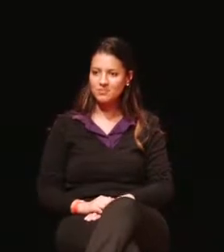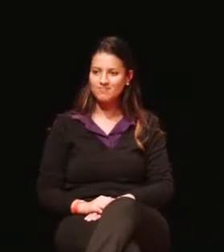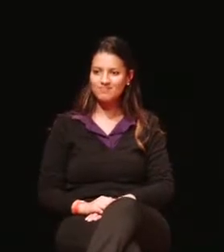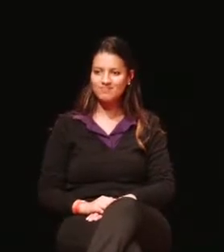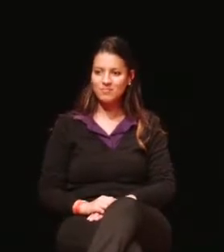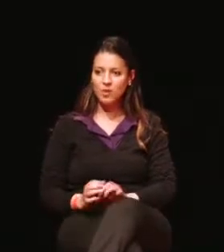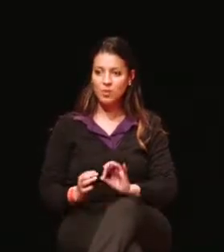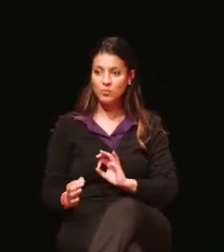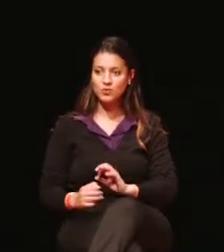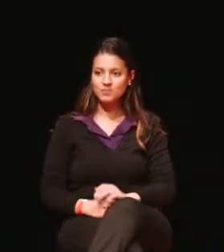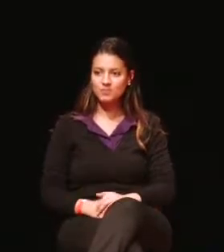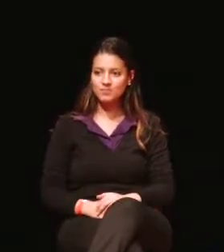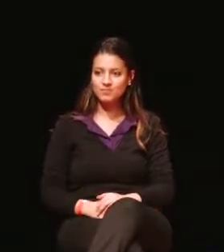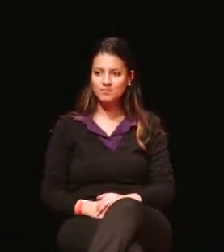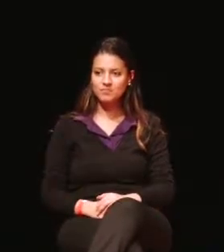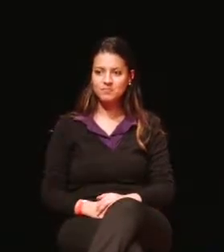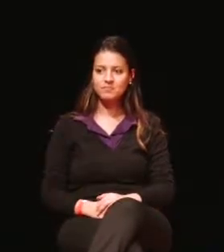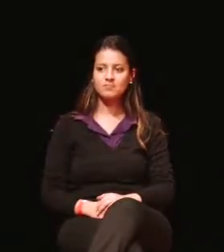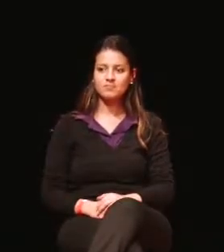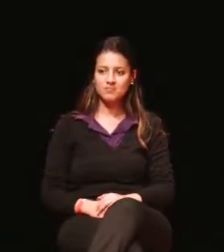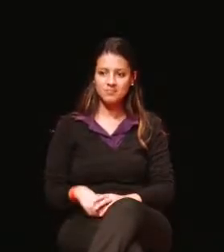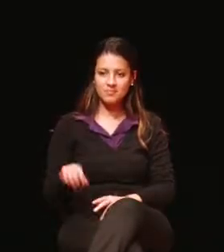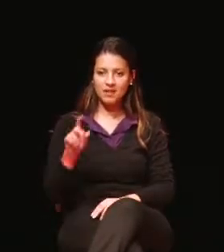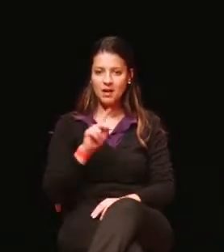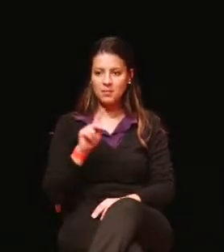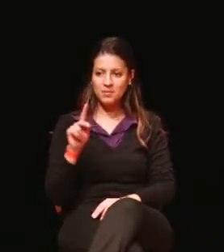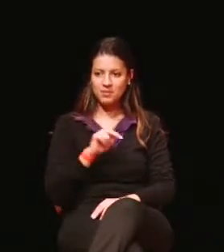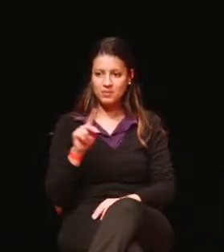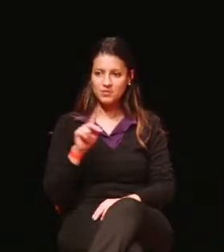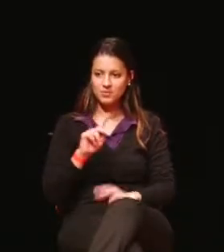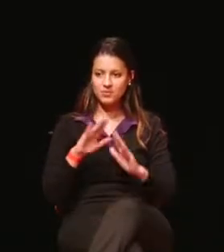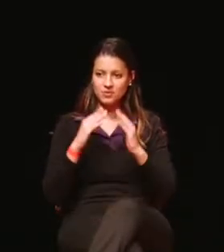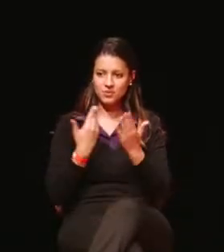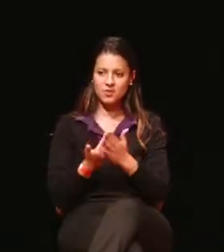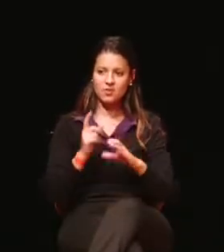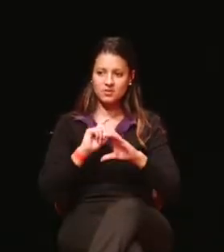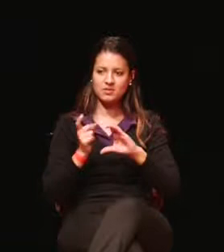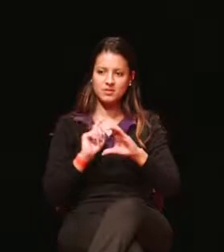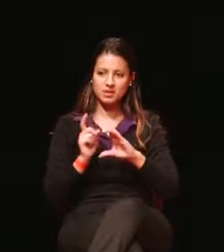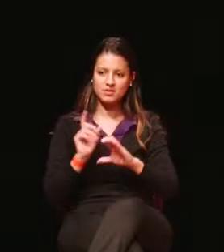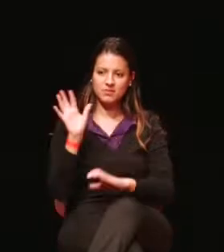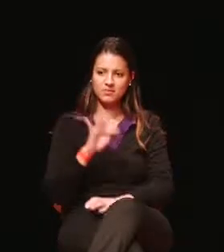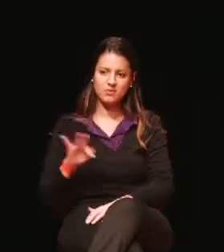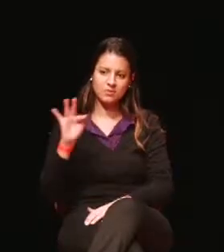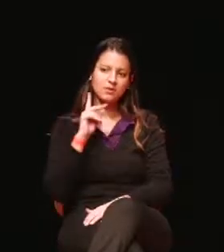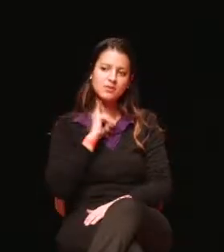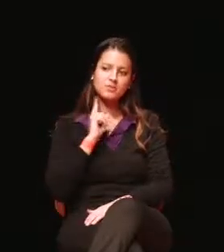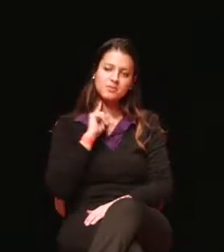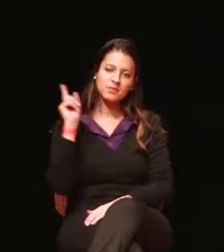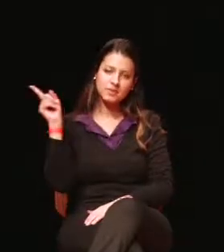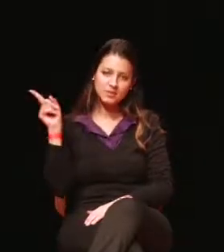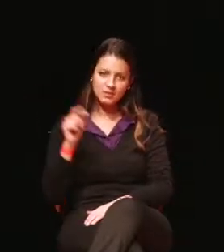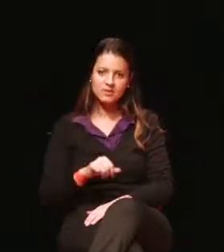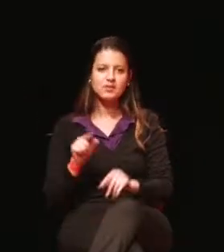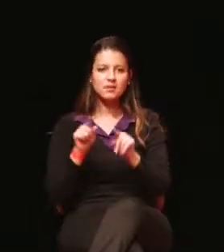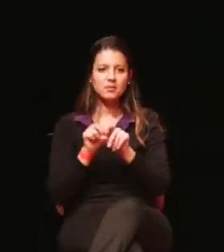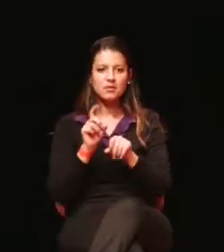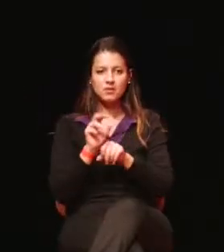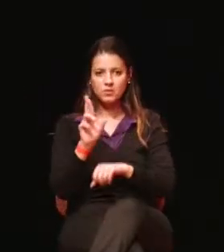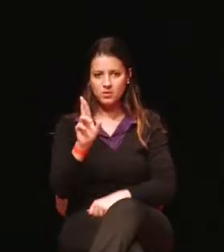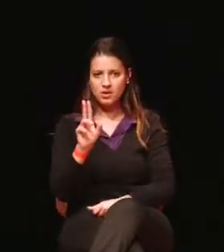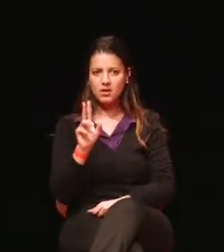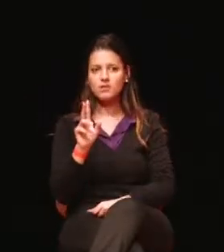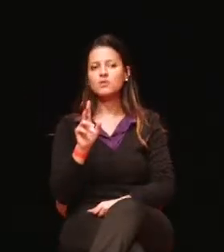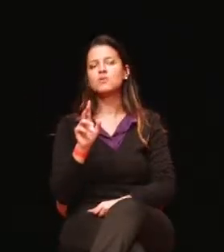Renato Venâncio é professor na Escola de Ciência da Informação da Universidade Federal de Minas Gerais, possui doutorado pela Universidade